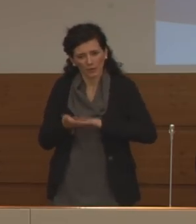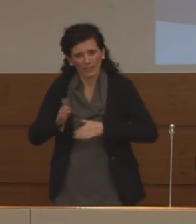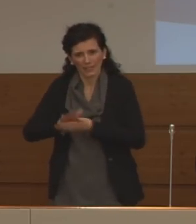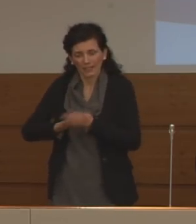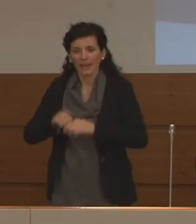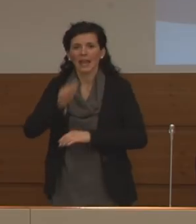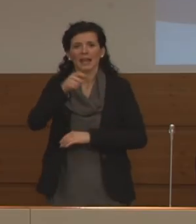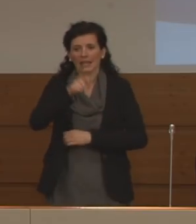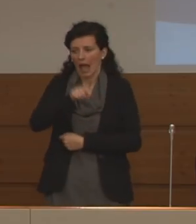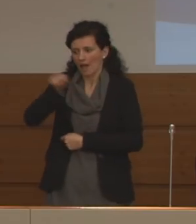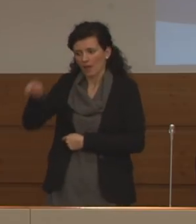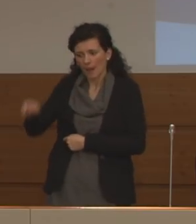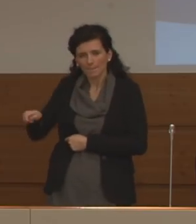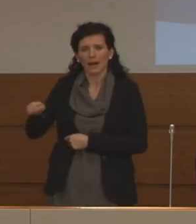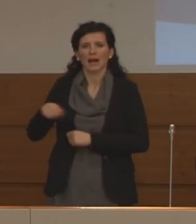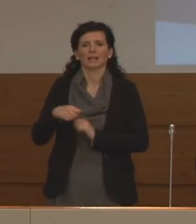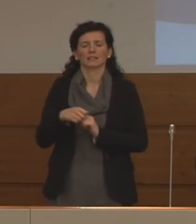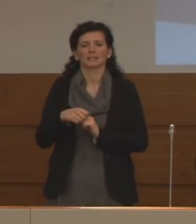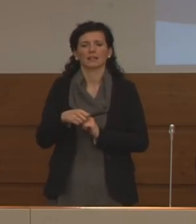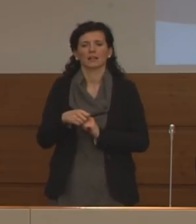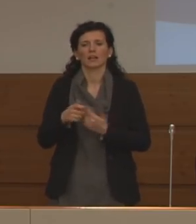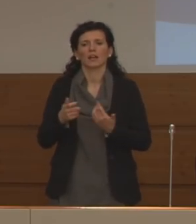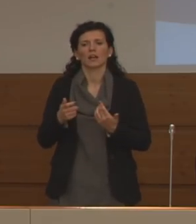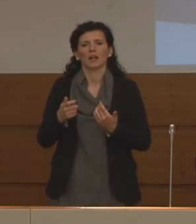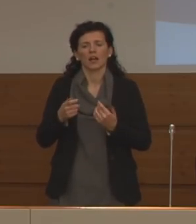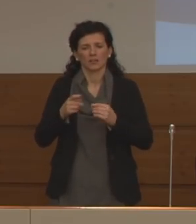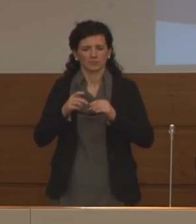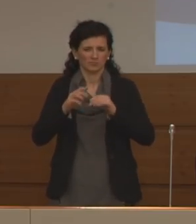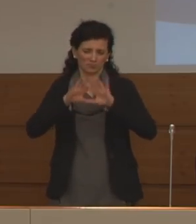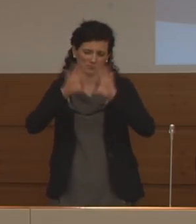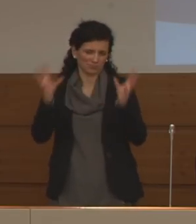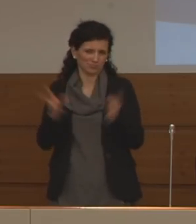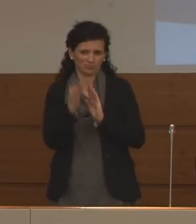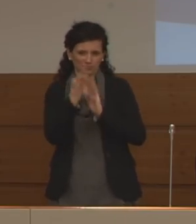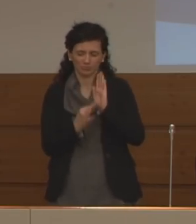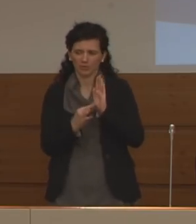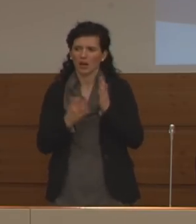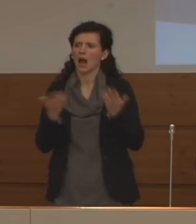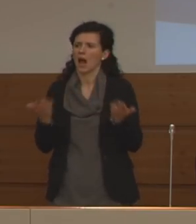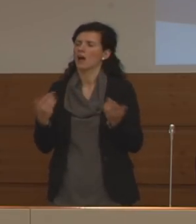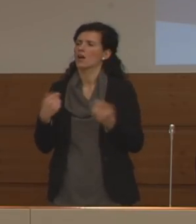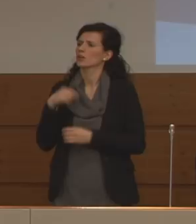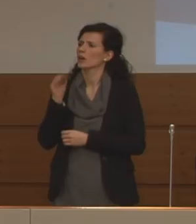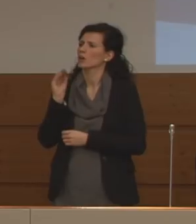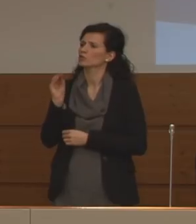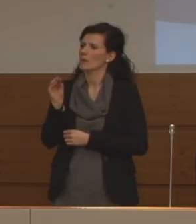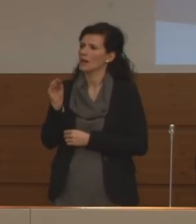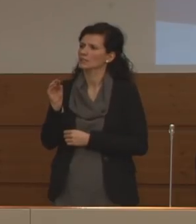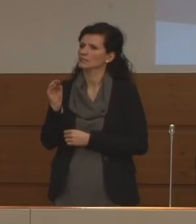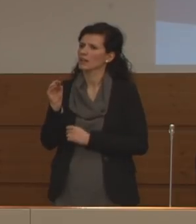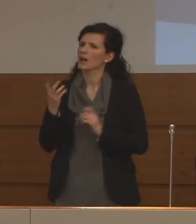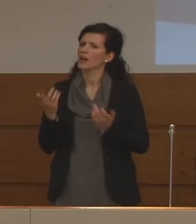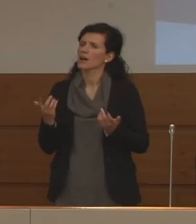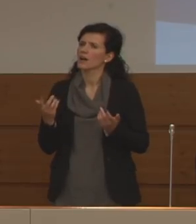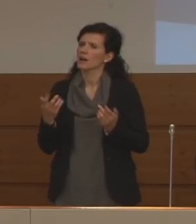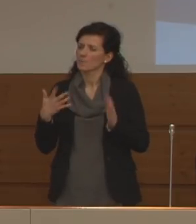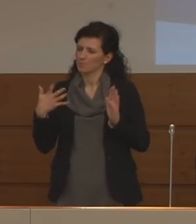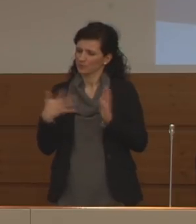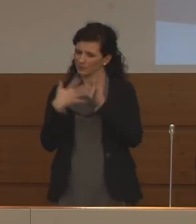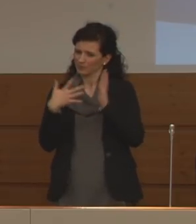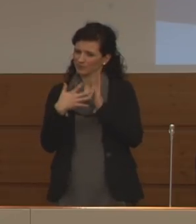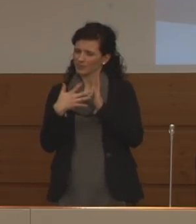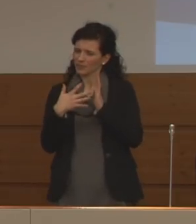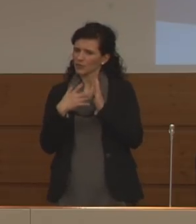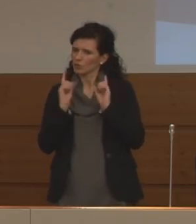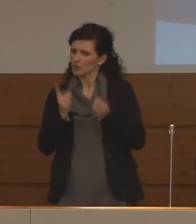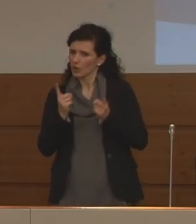e una serie di altre norme allora il quesito è come dire a fronte della difficoltà nell'avere modelli predittivi